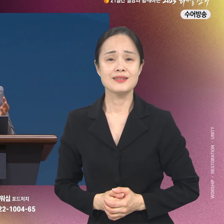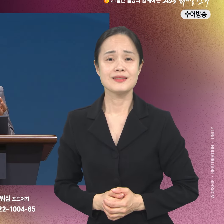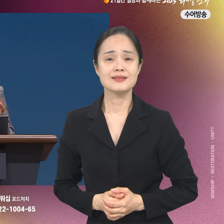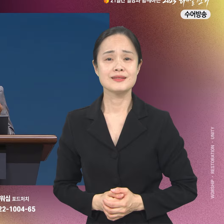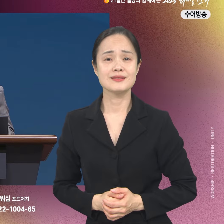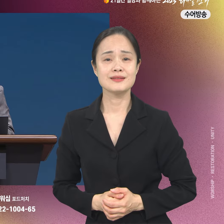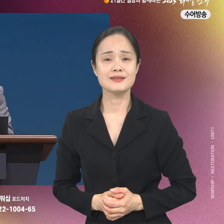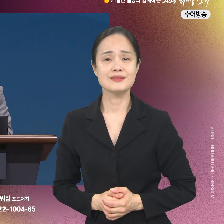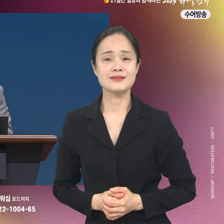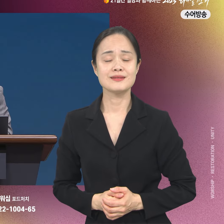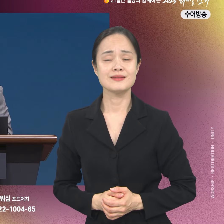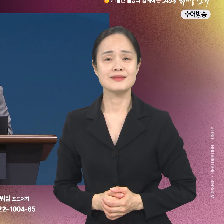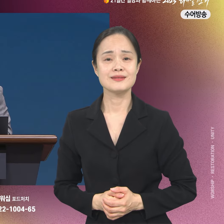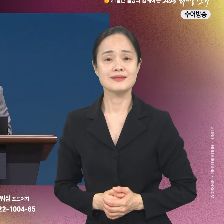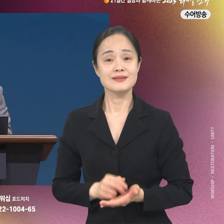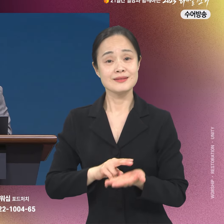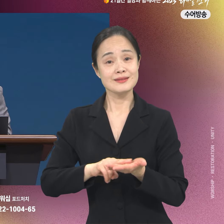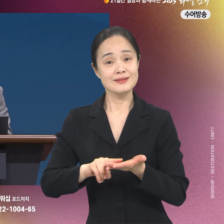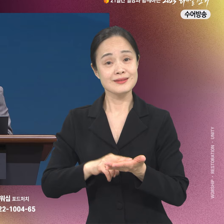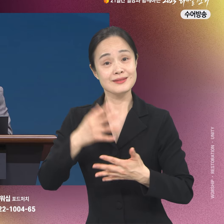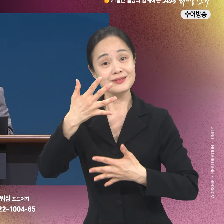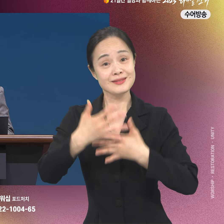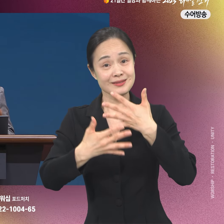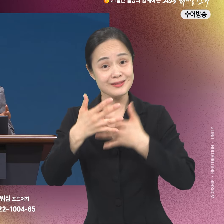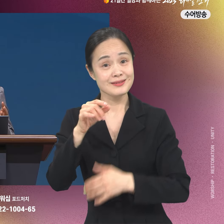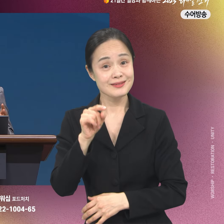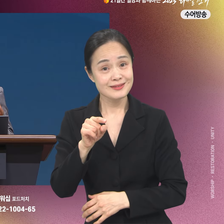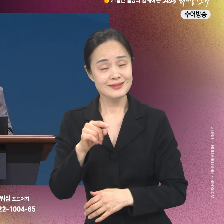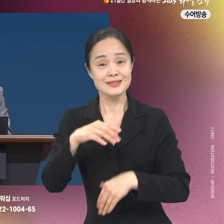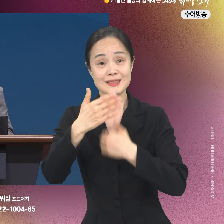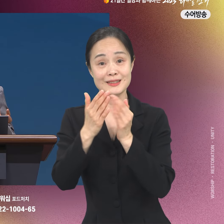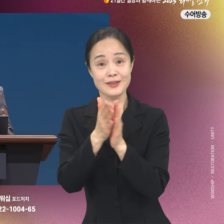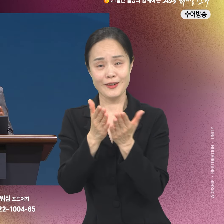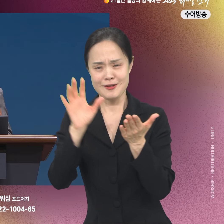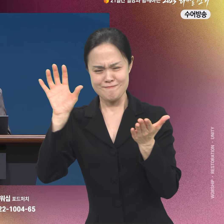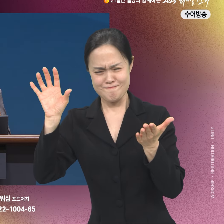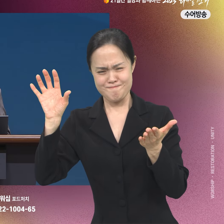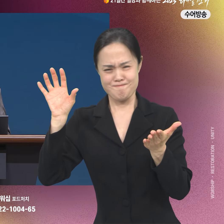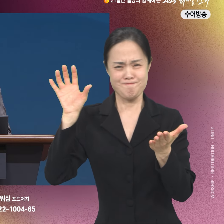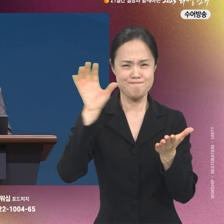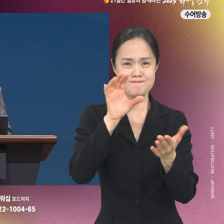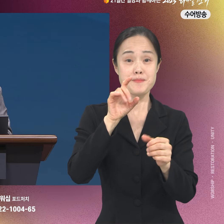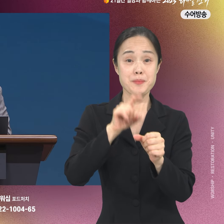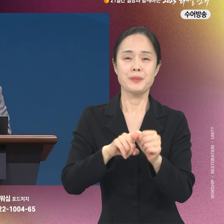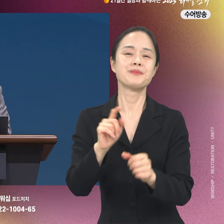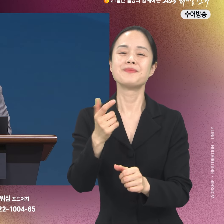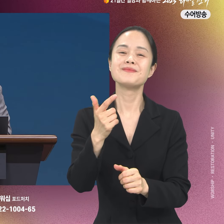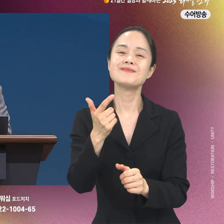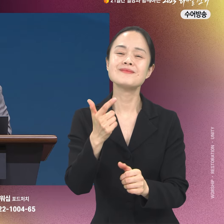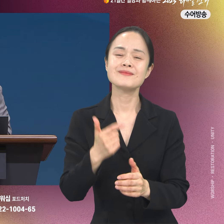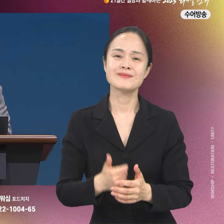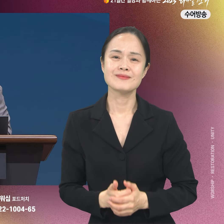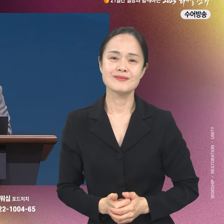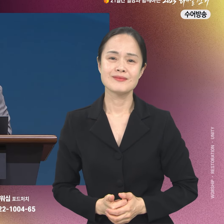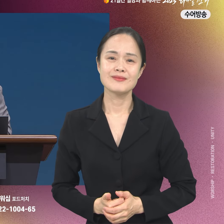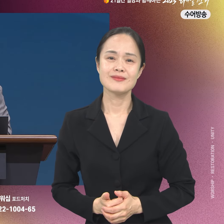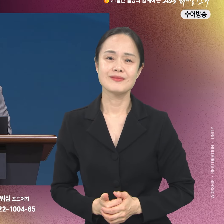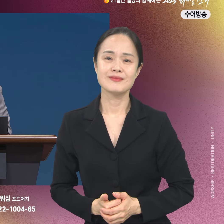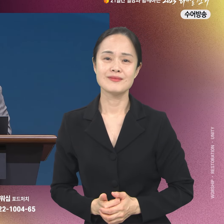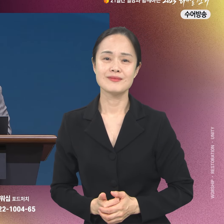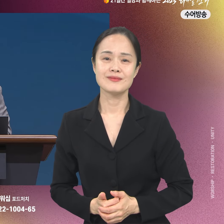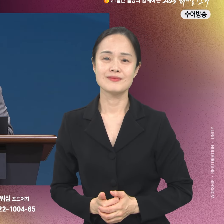이 영화는 성경을 고지고대로 묘사하는 목적으로 만들어진 게 아닙니다.